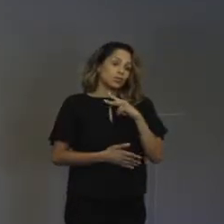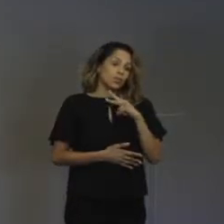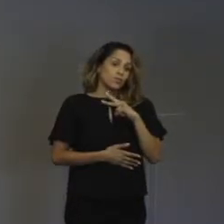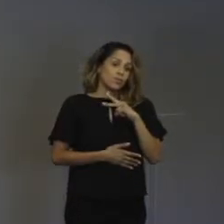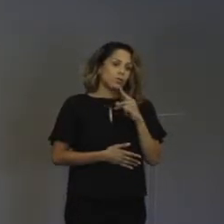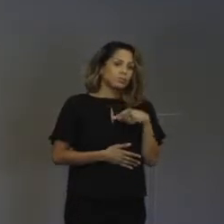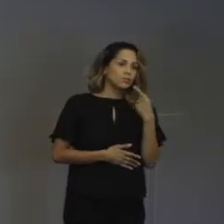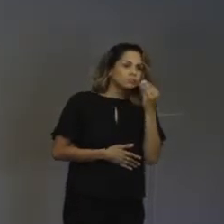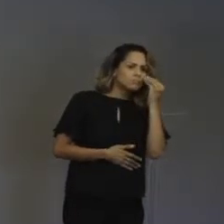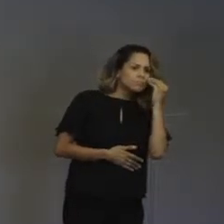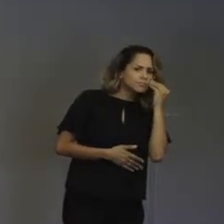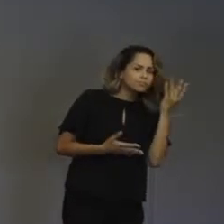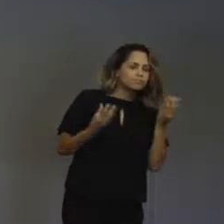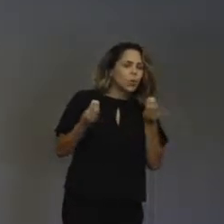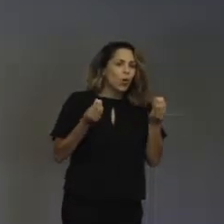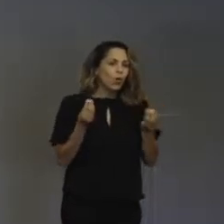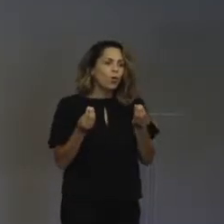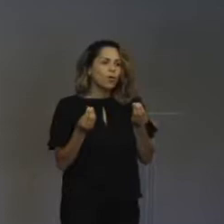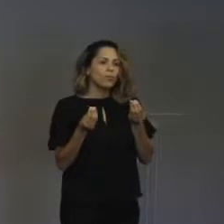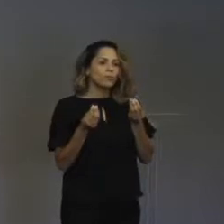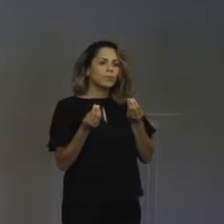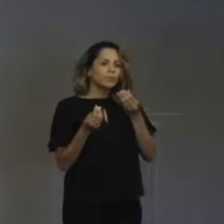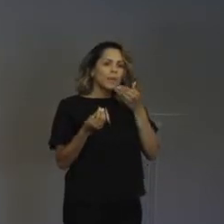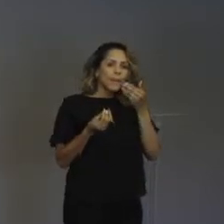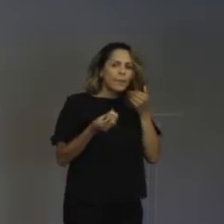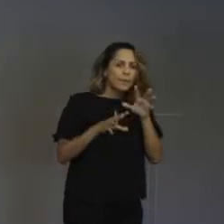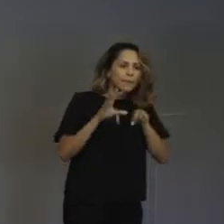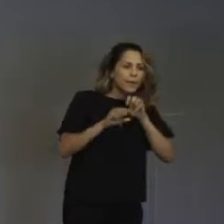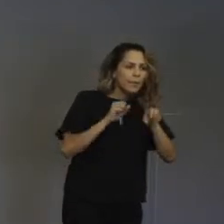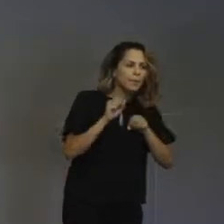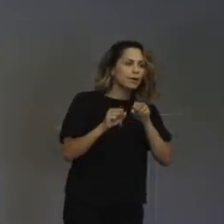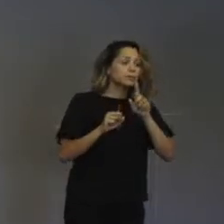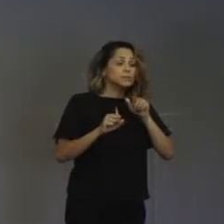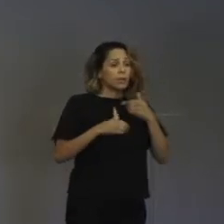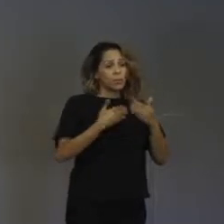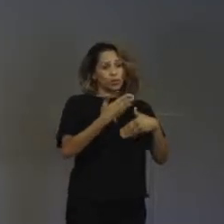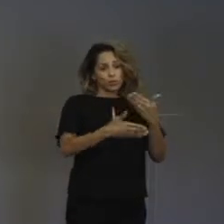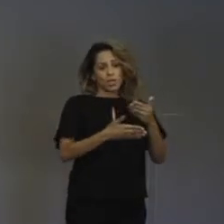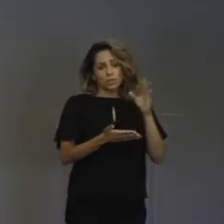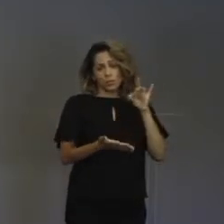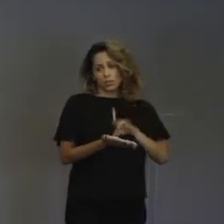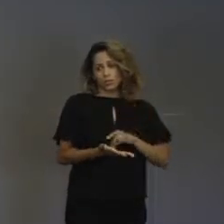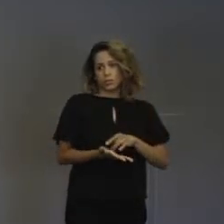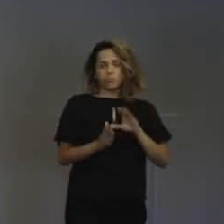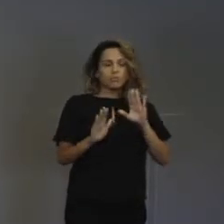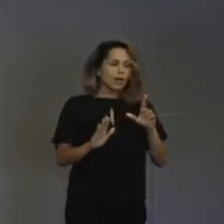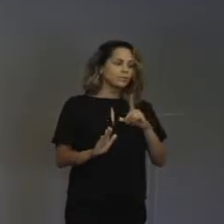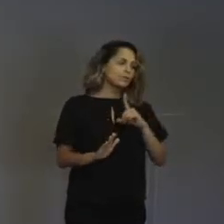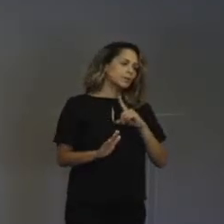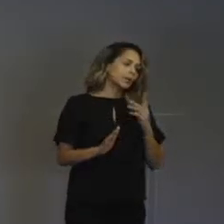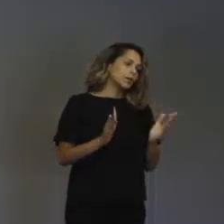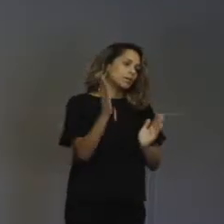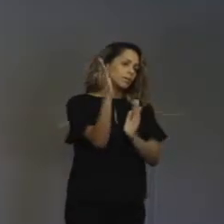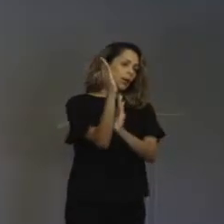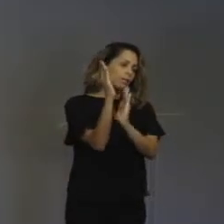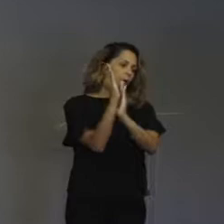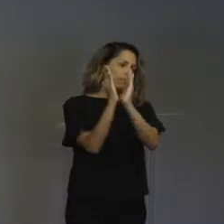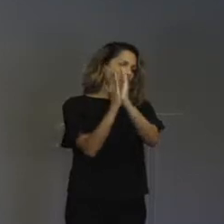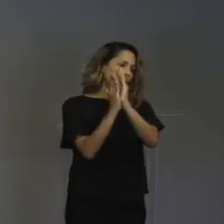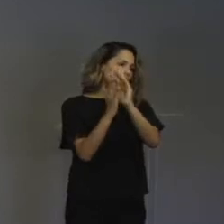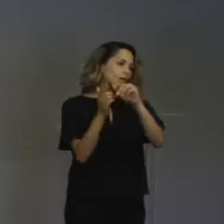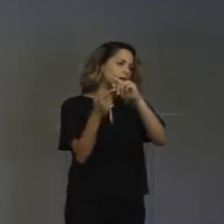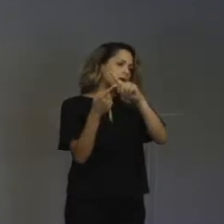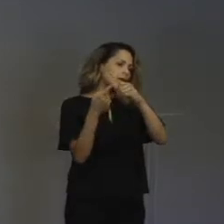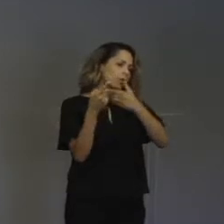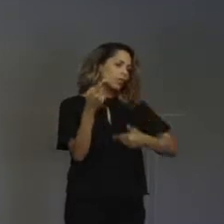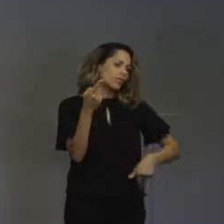as nossas oportunidades. É um processo legítimo das pessoas, mas aí a gente tem o papel governo, fundação, associações de moradores, o papel